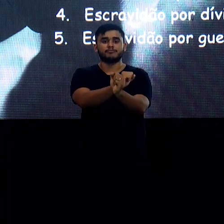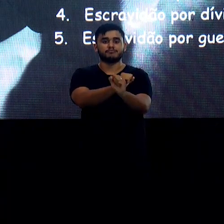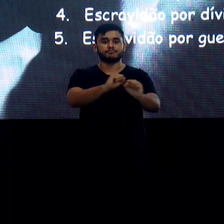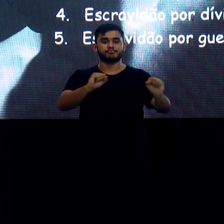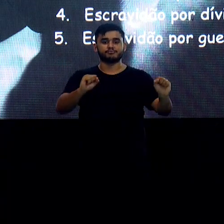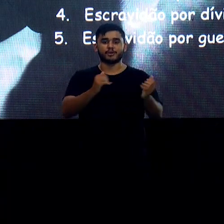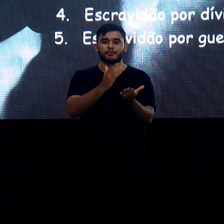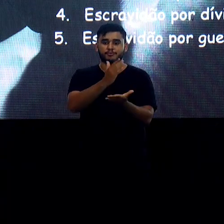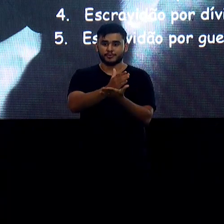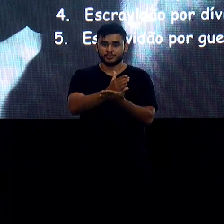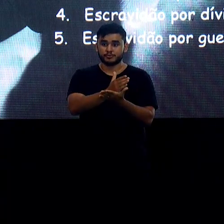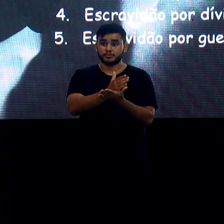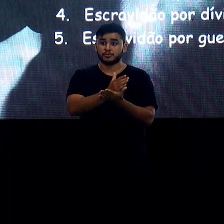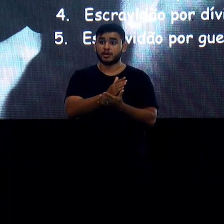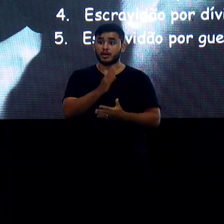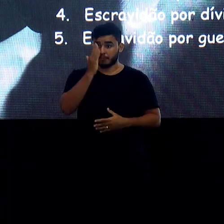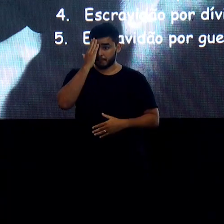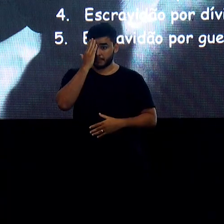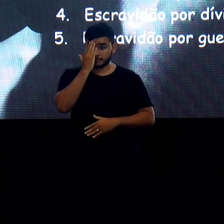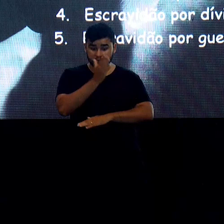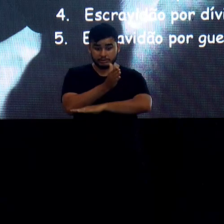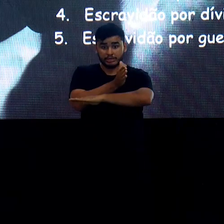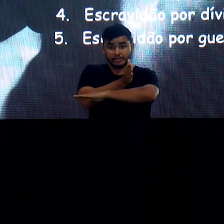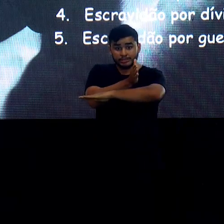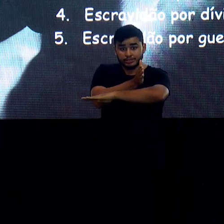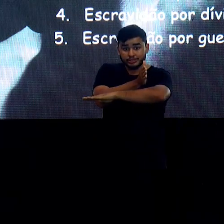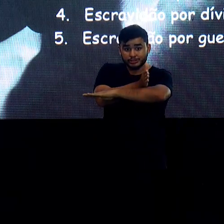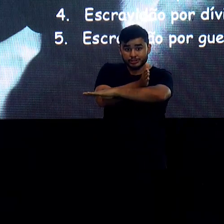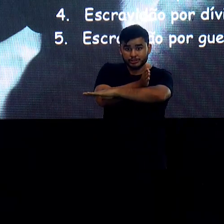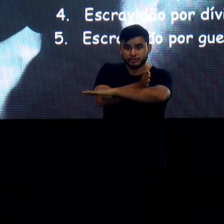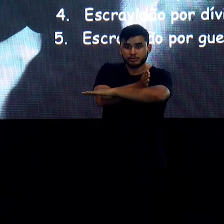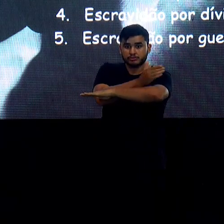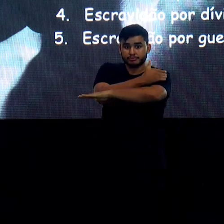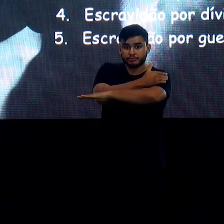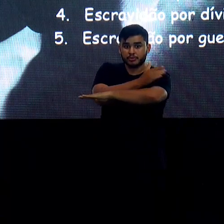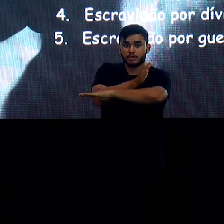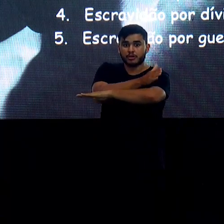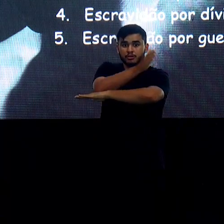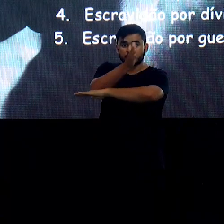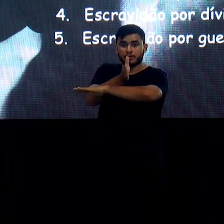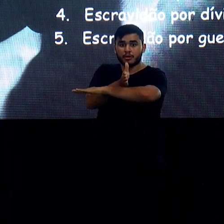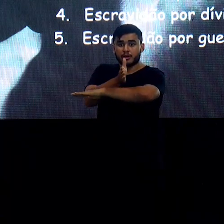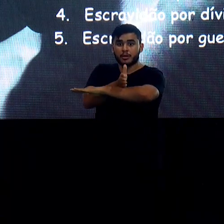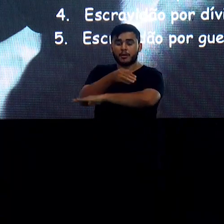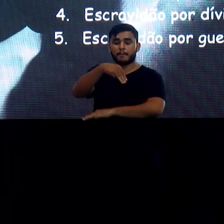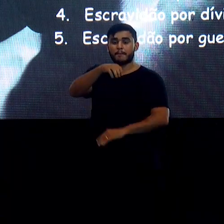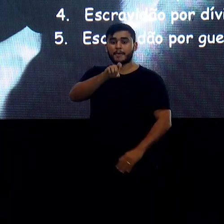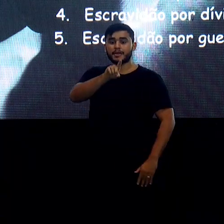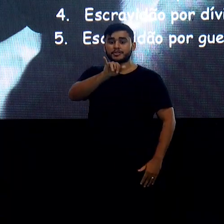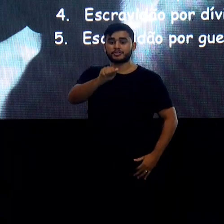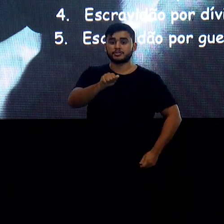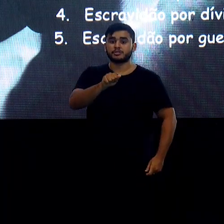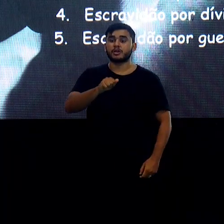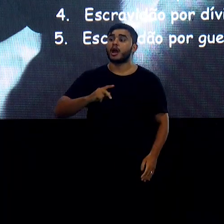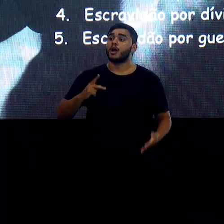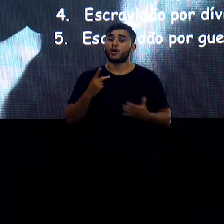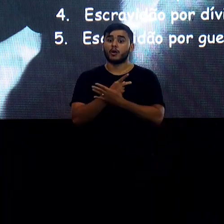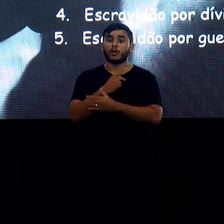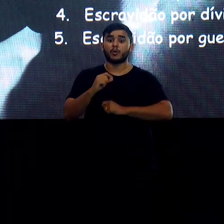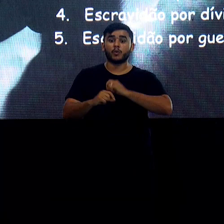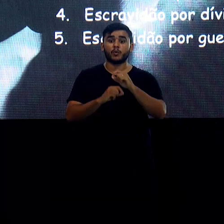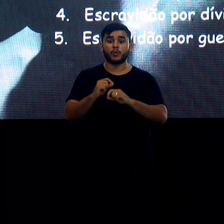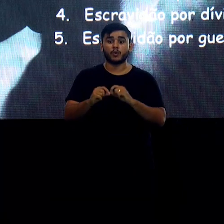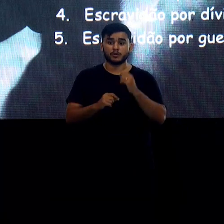não temos mais escravos. O que vai existir é a servidão. Professor, e quando é que a escravidão volta?